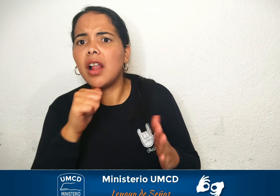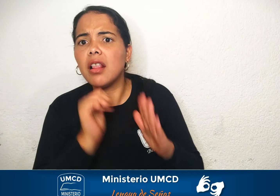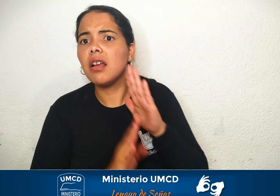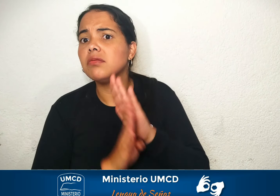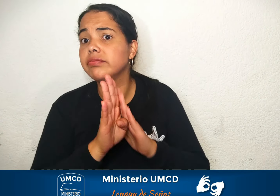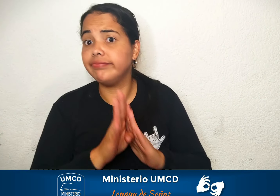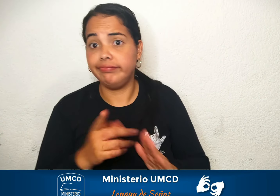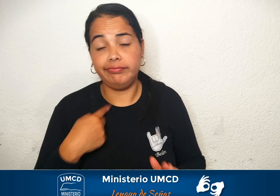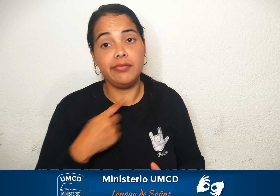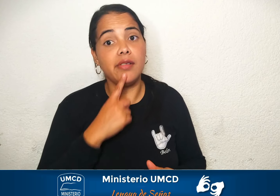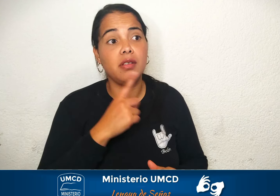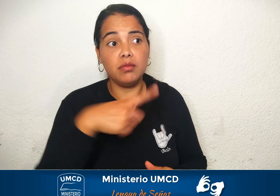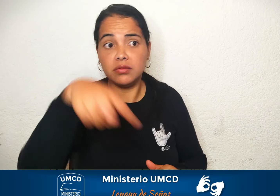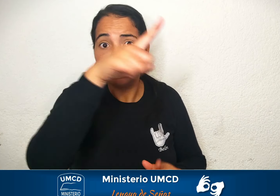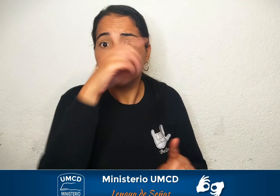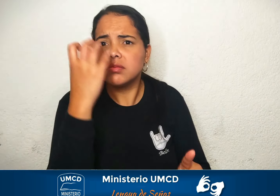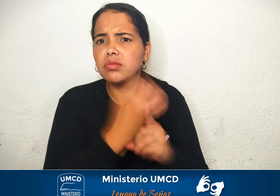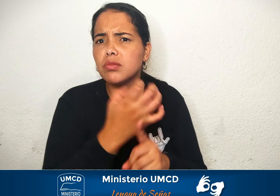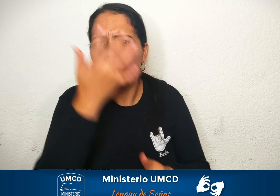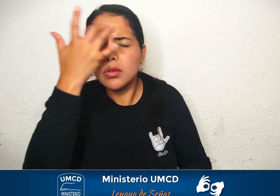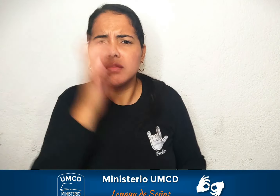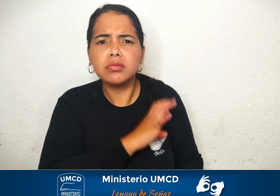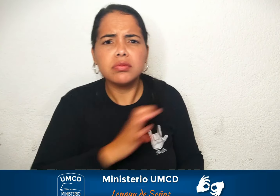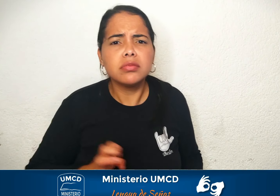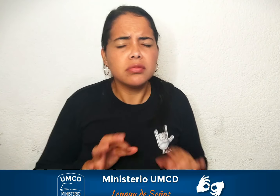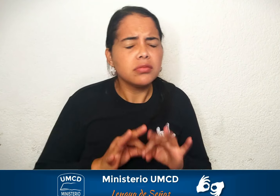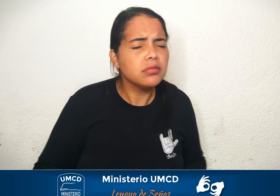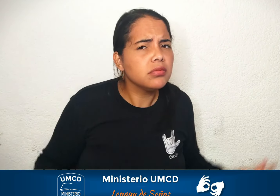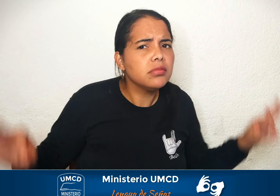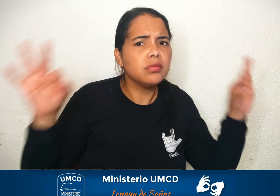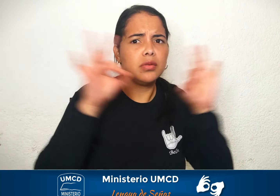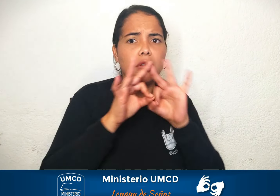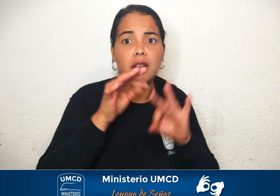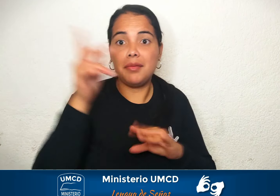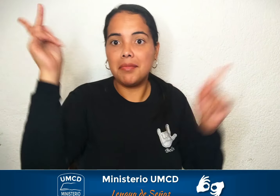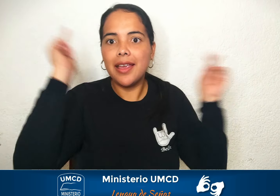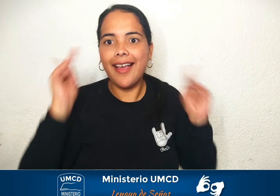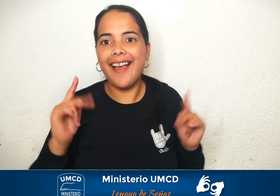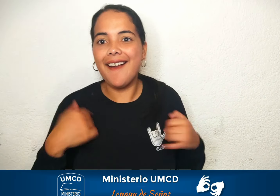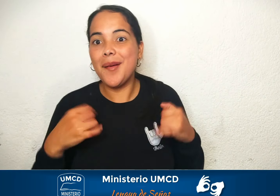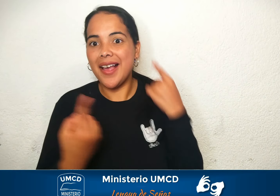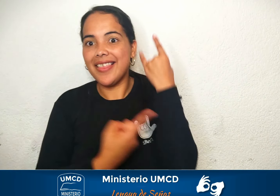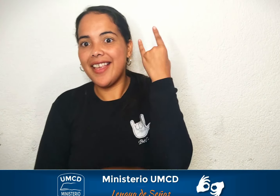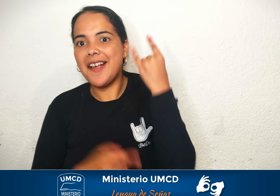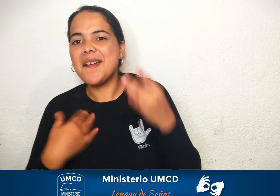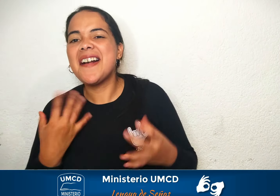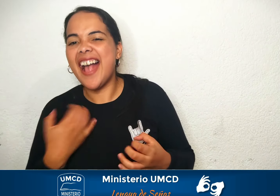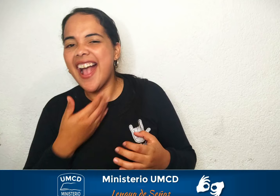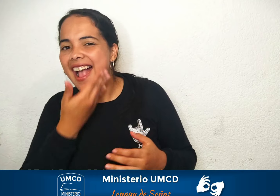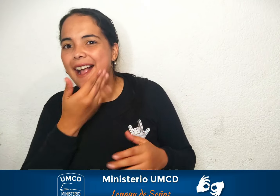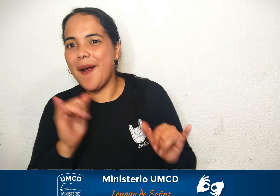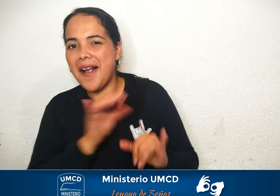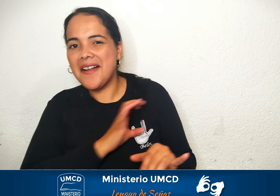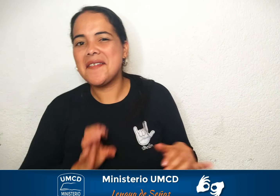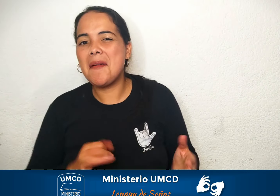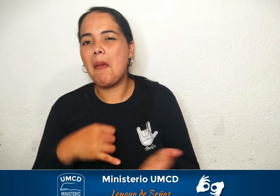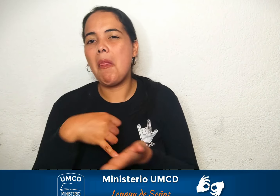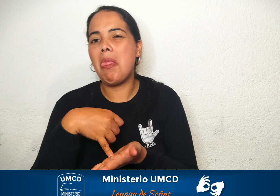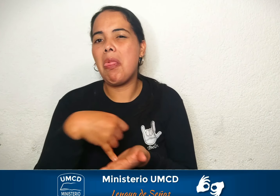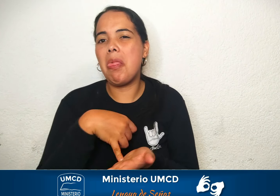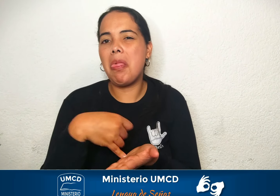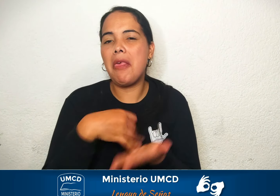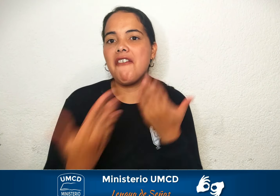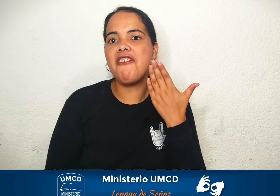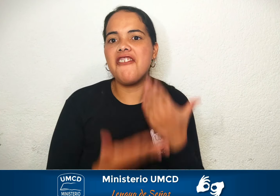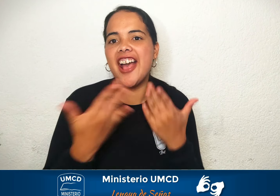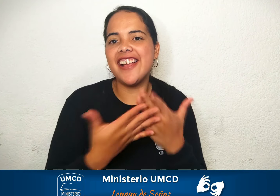ellos a los que Pablo les llama carnales, porque la manifestación del pecado en la vida de esos creyentes es más evidente